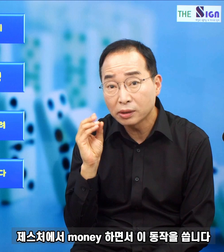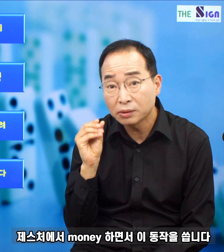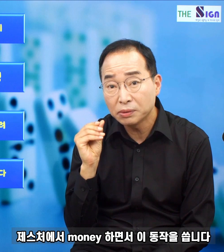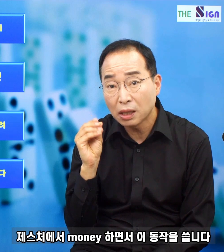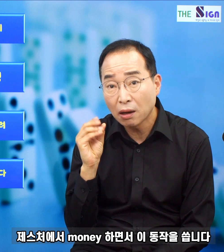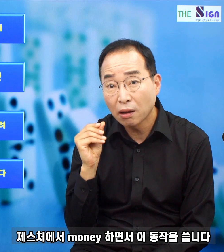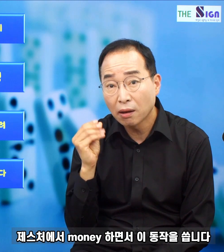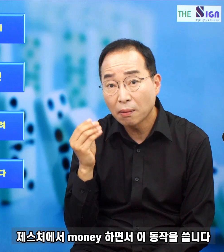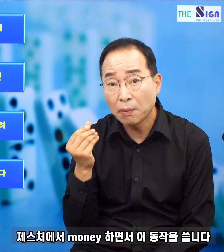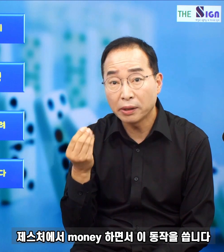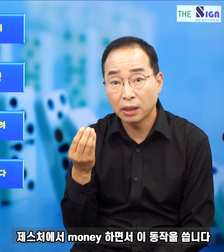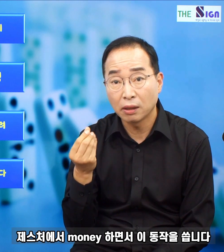씁니다. 머니.